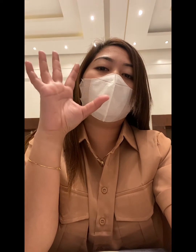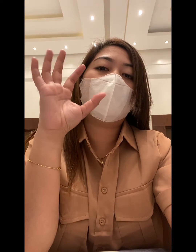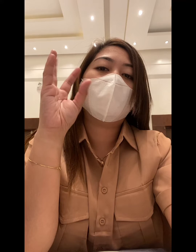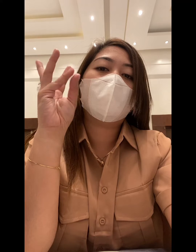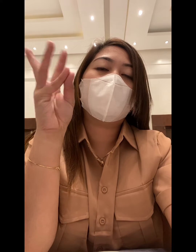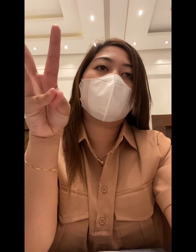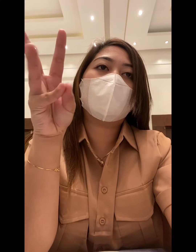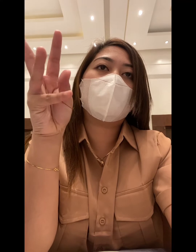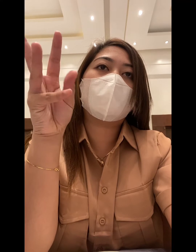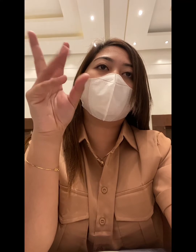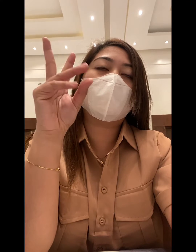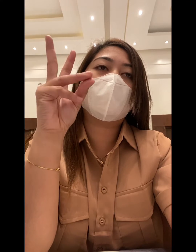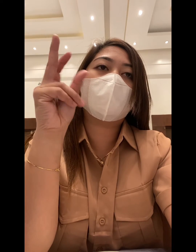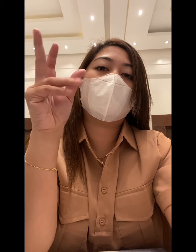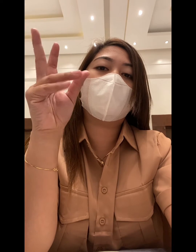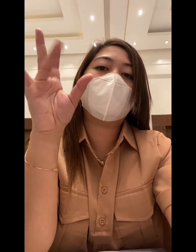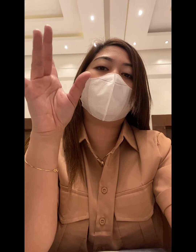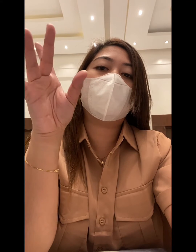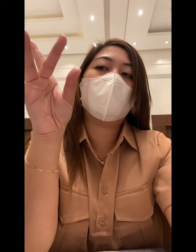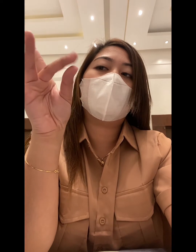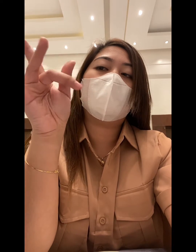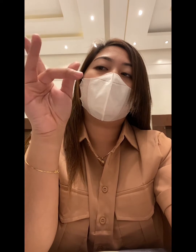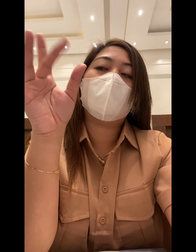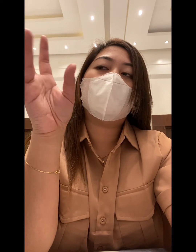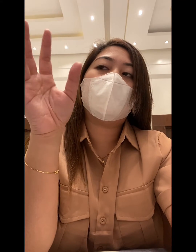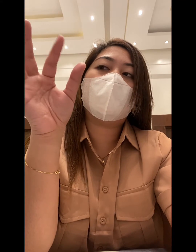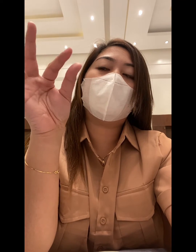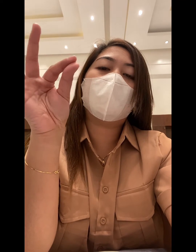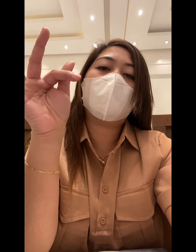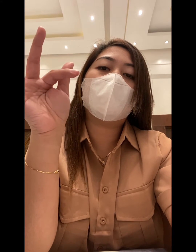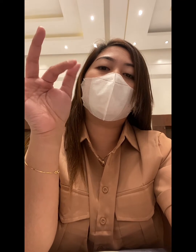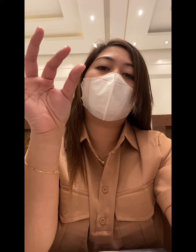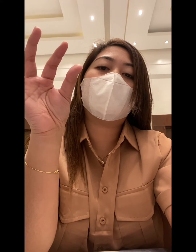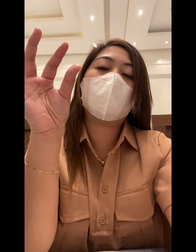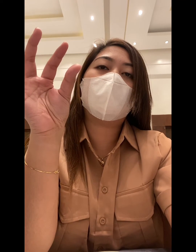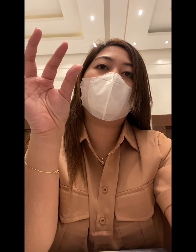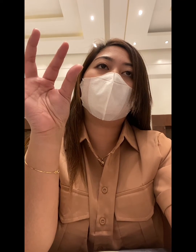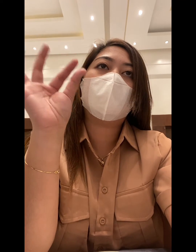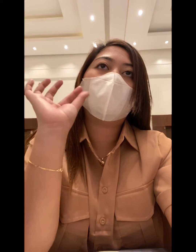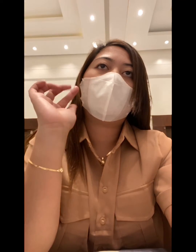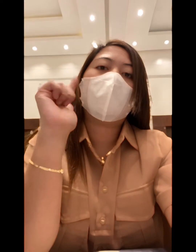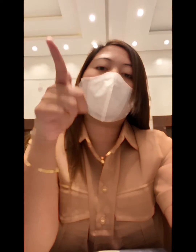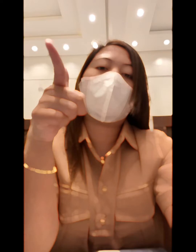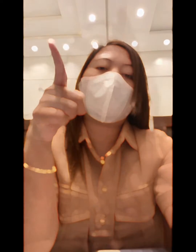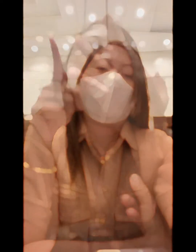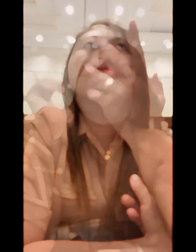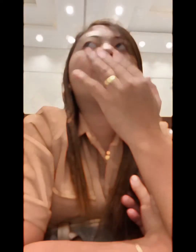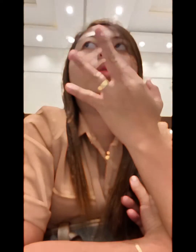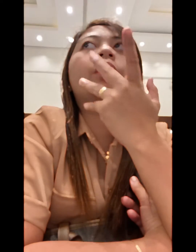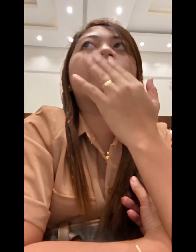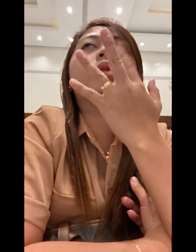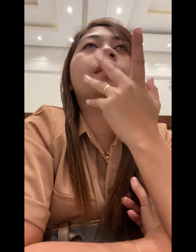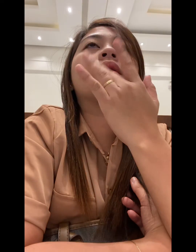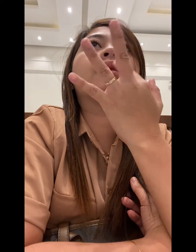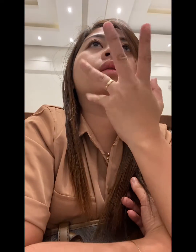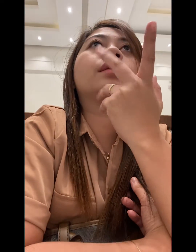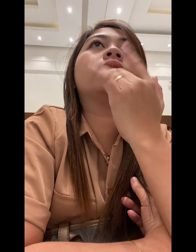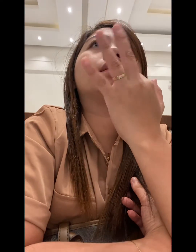ako pagdating sa mga numbers. Ganito pala sa bawat pitik, kumpas ng mga